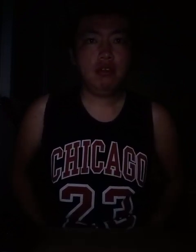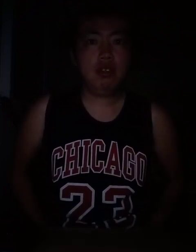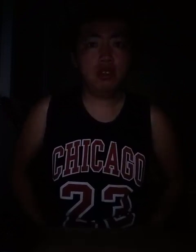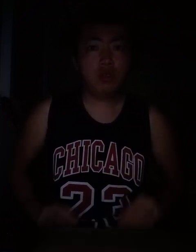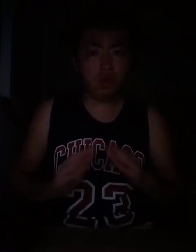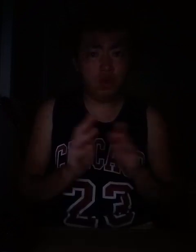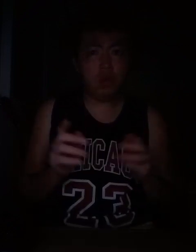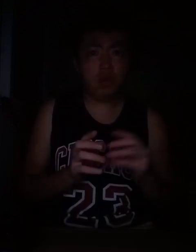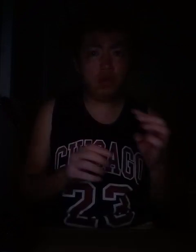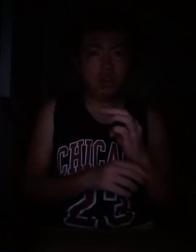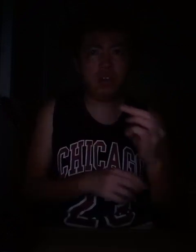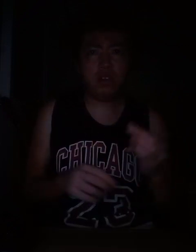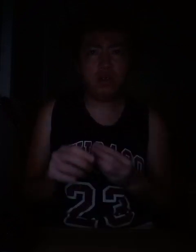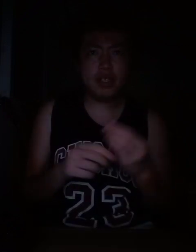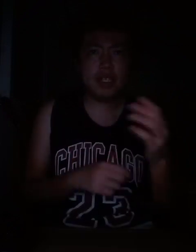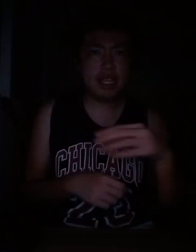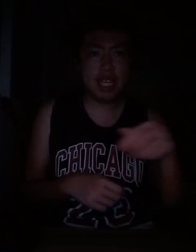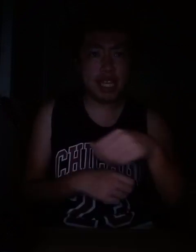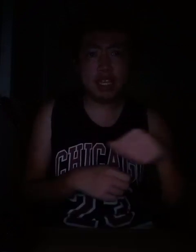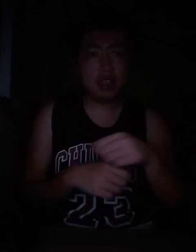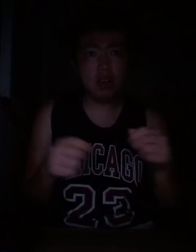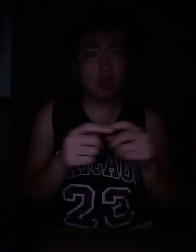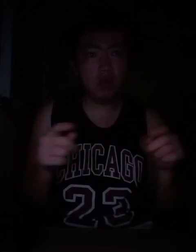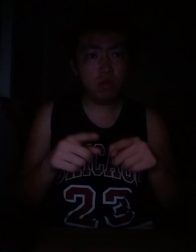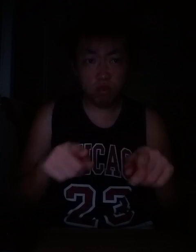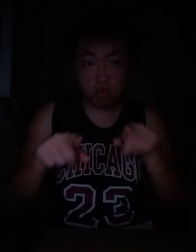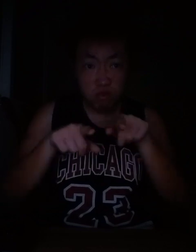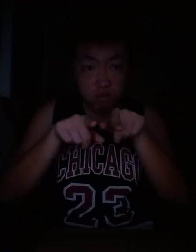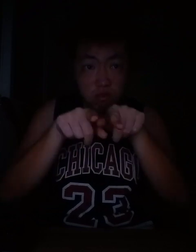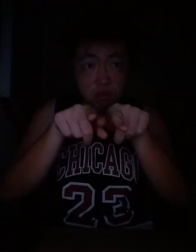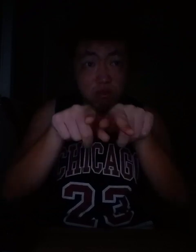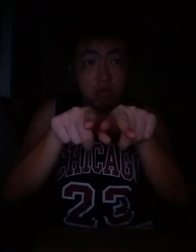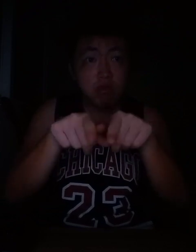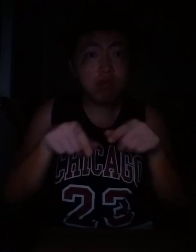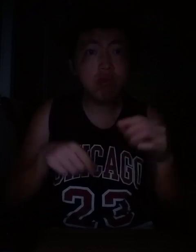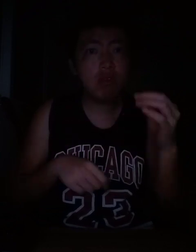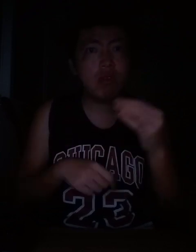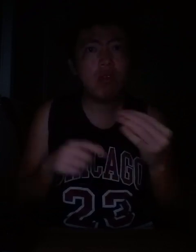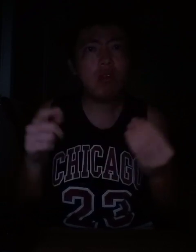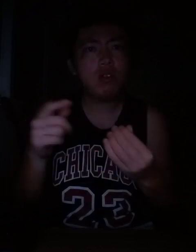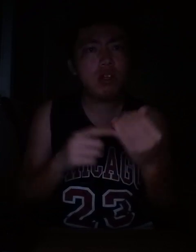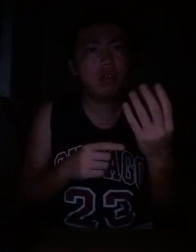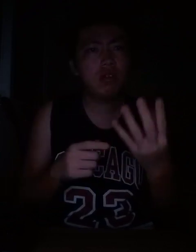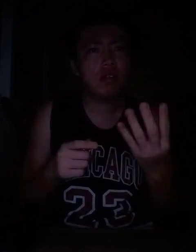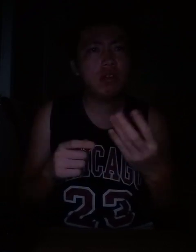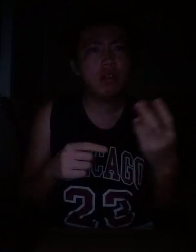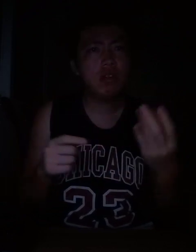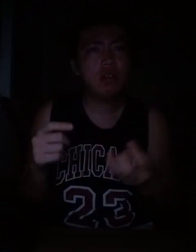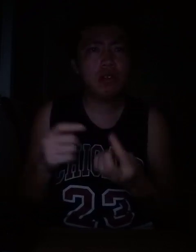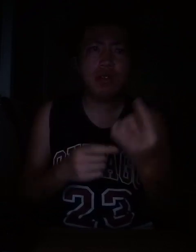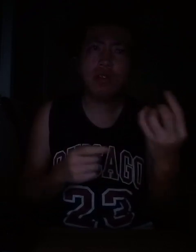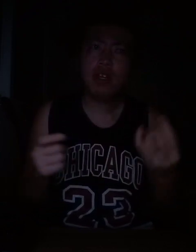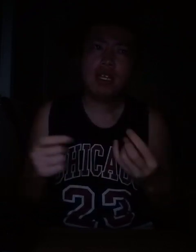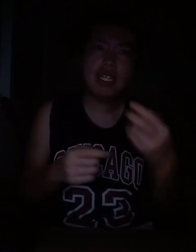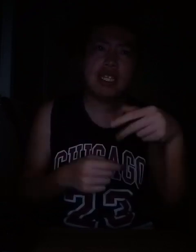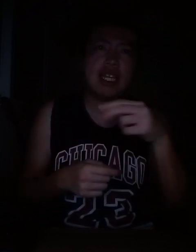고용노동부 근로감독관들이 차량을 타고 공장 안으로 들어갑니다. 오늘 낮 12시 40분쯤 경기 성남의 샤니 제빵